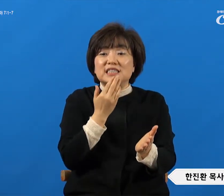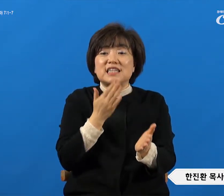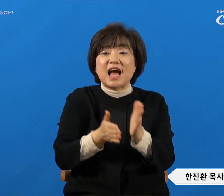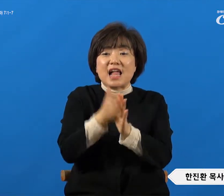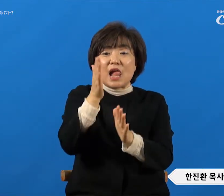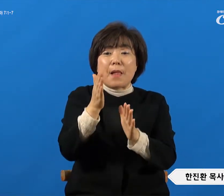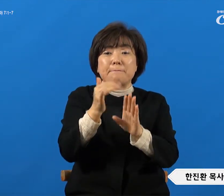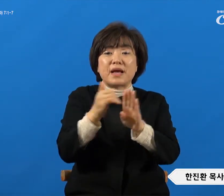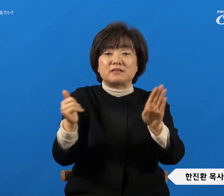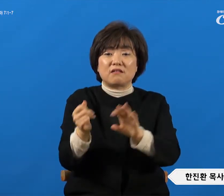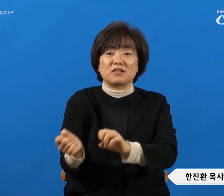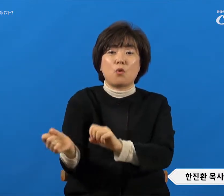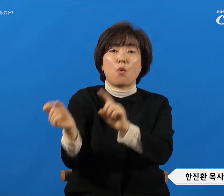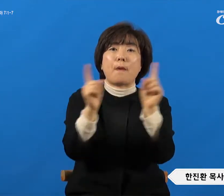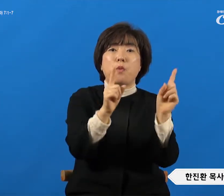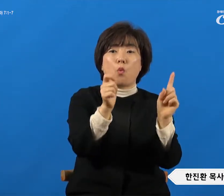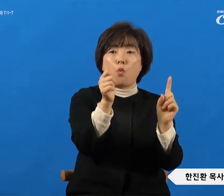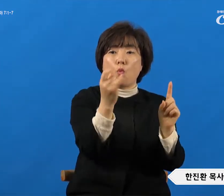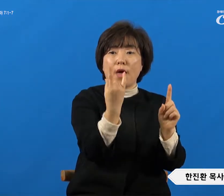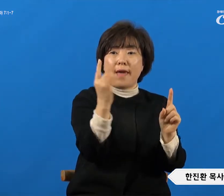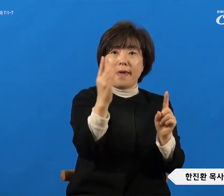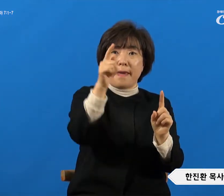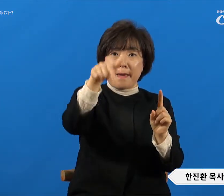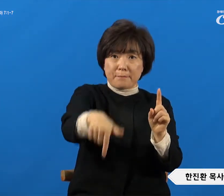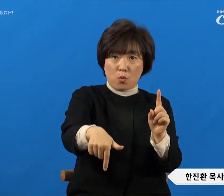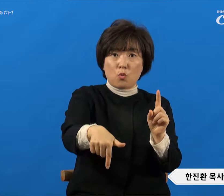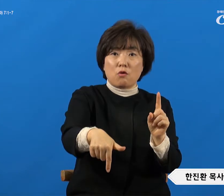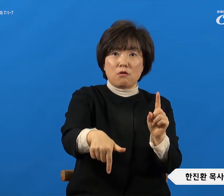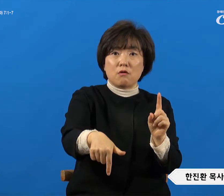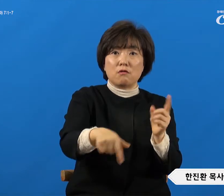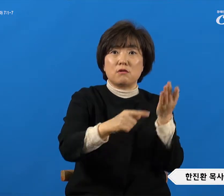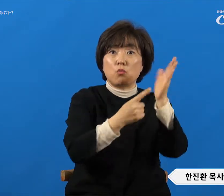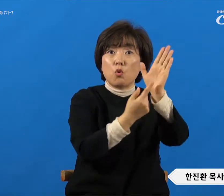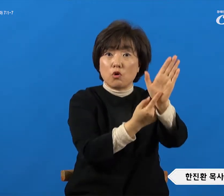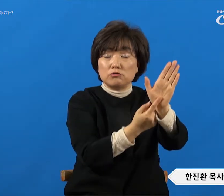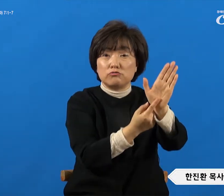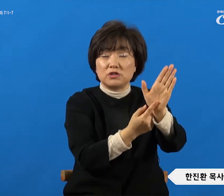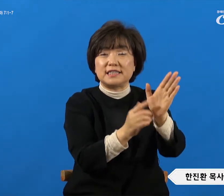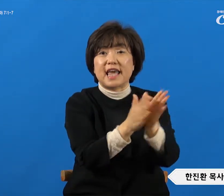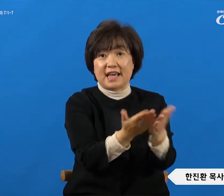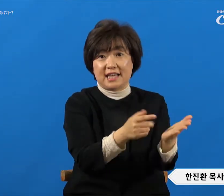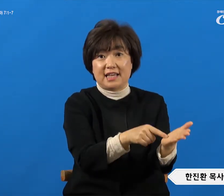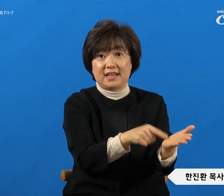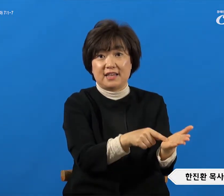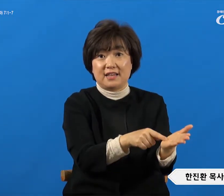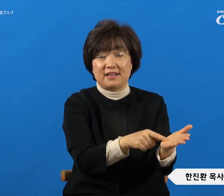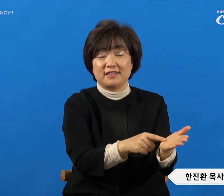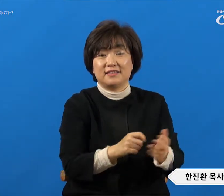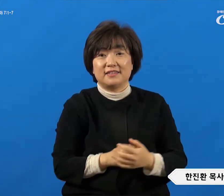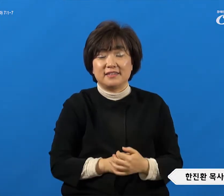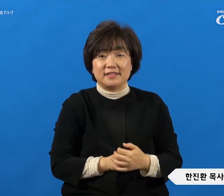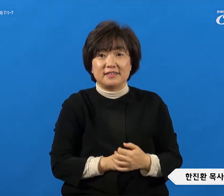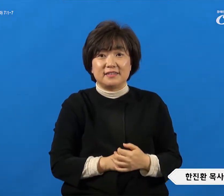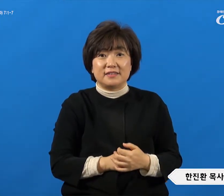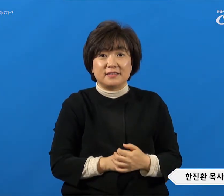보여주는 책이다, 회복의 책이다 말씀한 것을 기억하시는지 모르겠습니다.